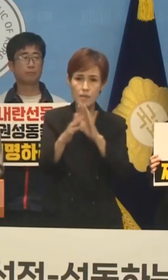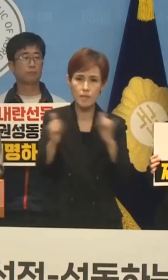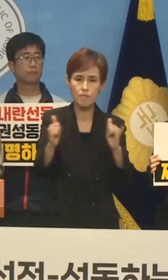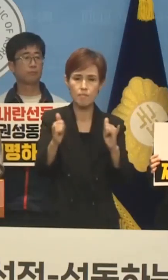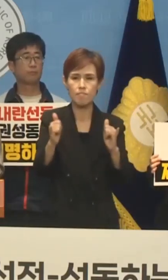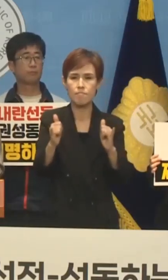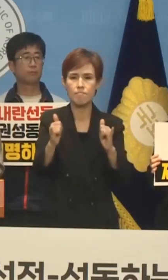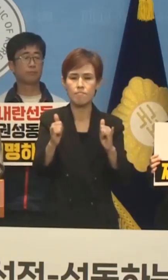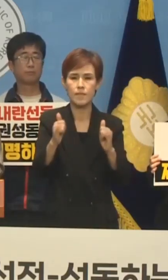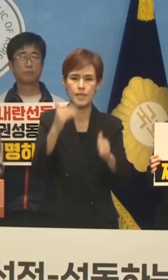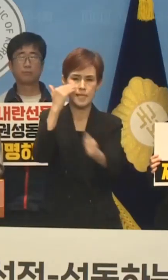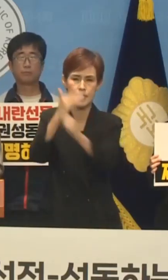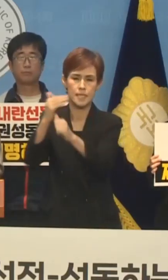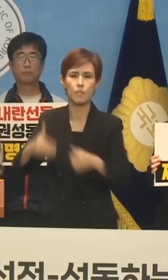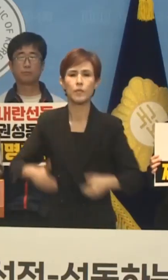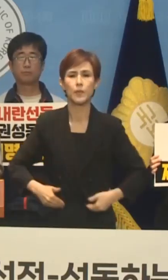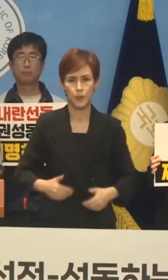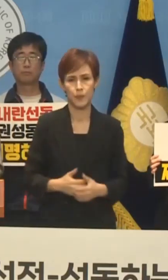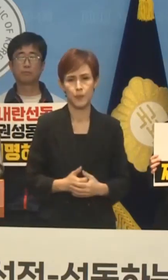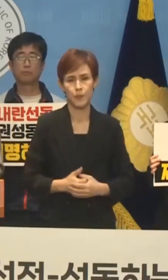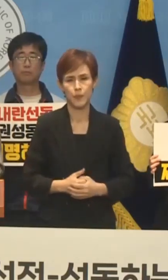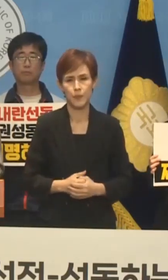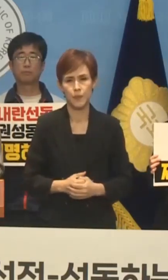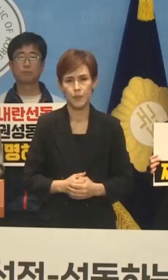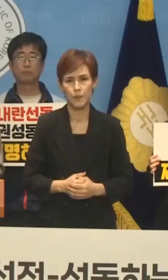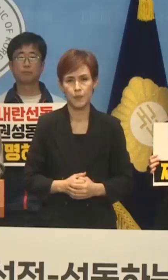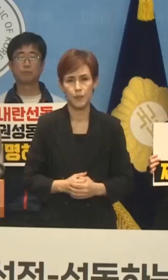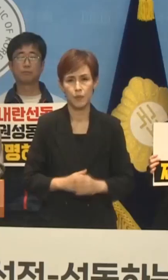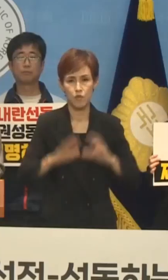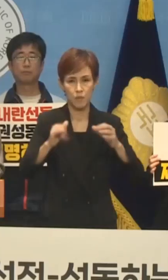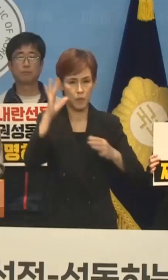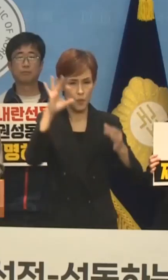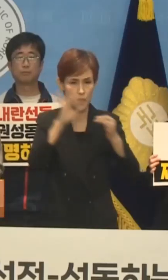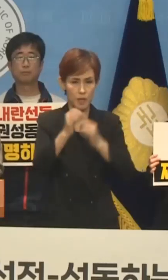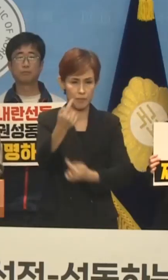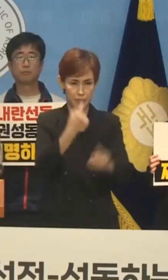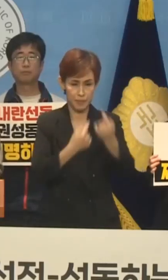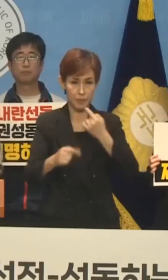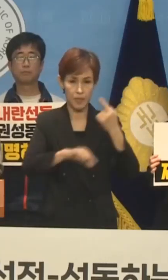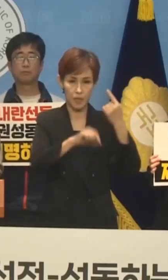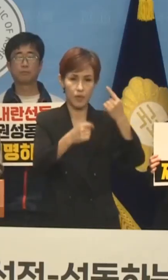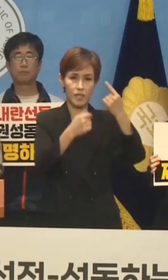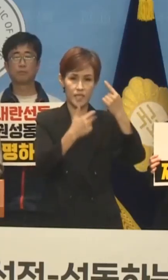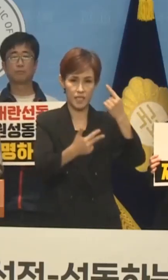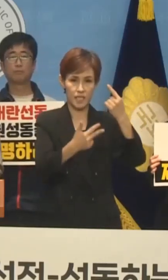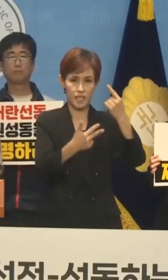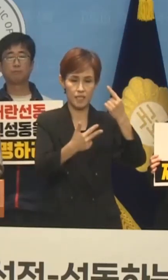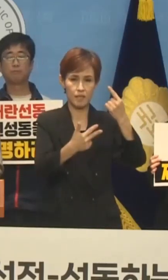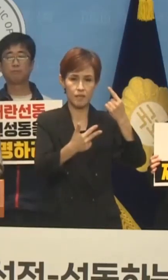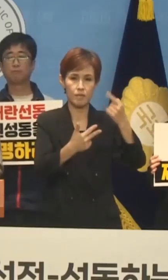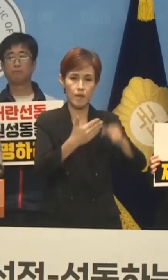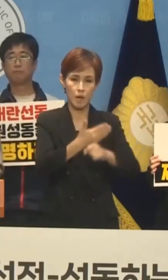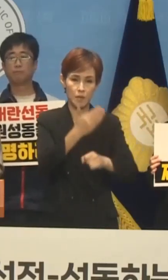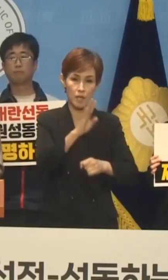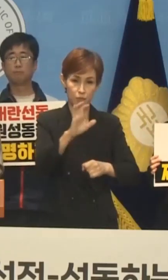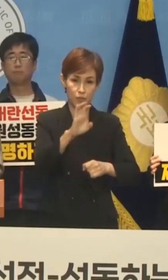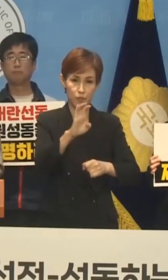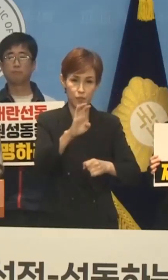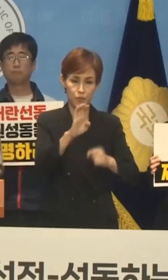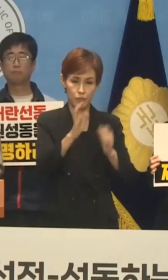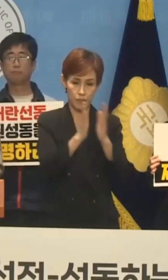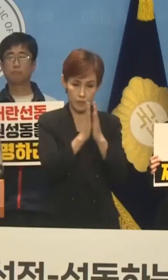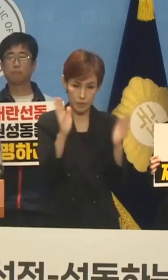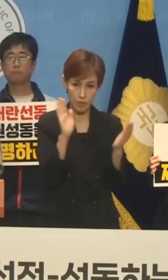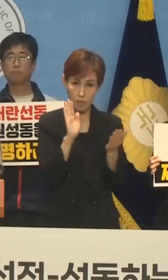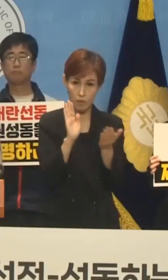같이 속아내야 할 필요가 있었기 때문이다. 국민동의 청원은 1월 7일 09시 40분에 최초로 등록한